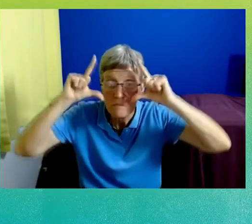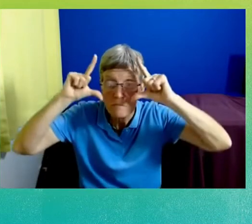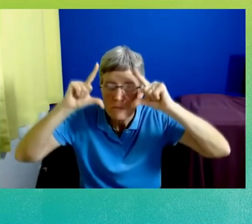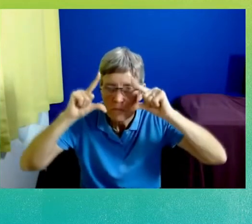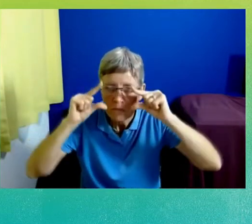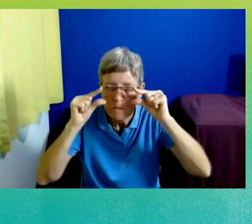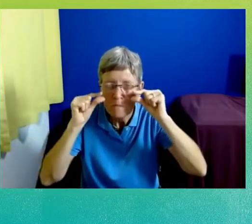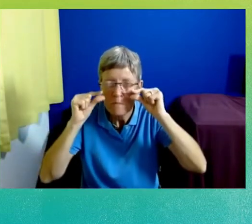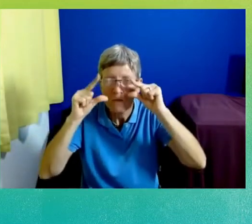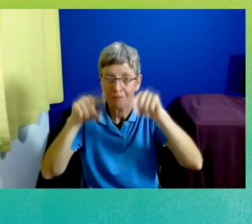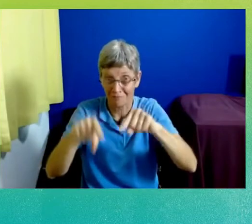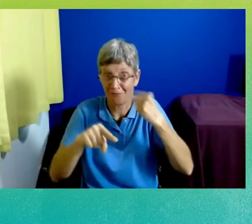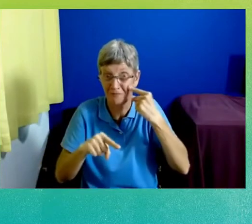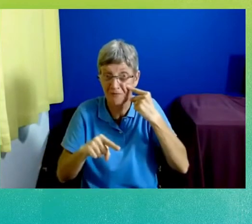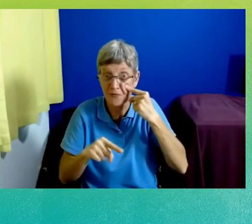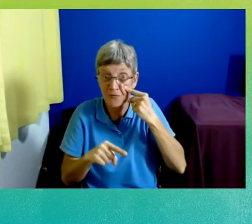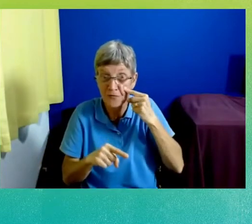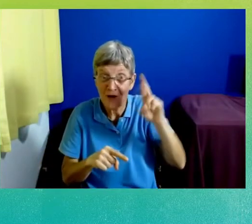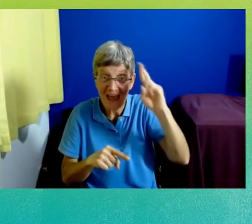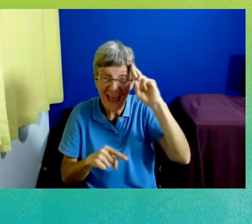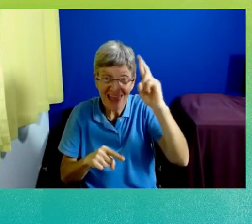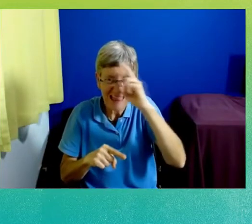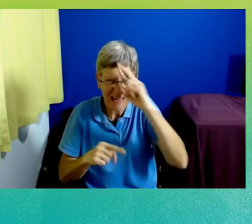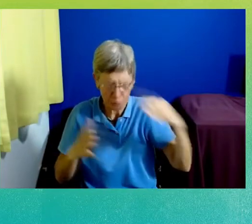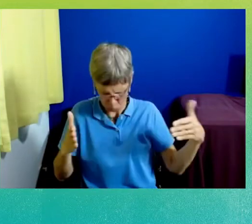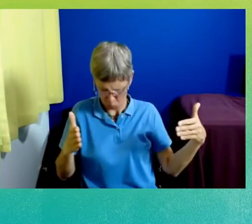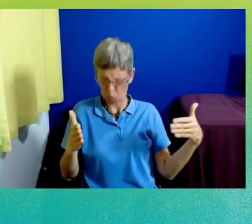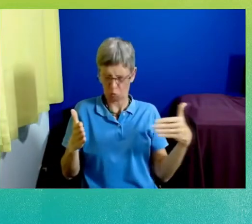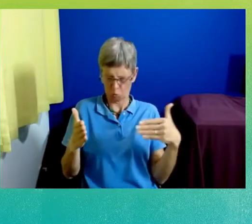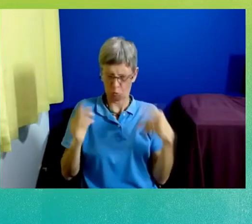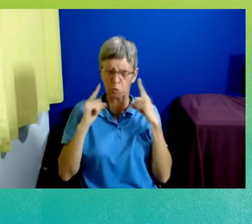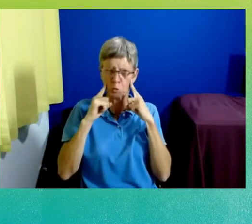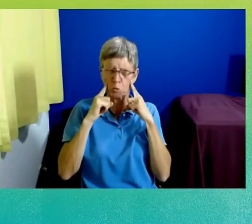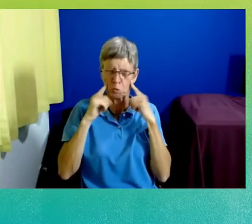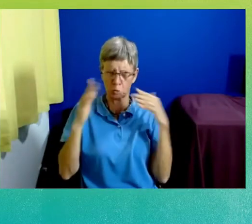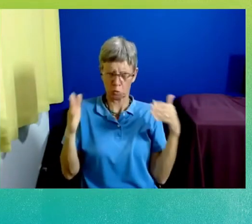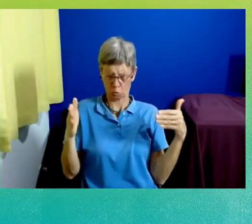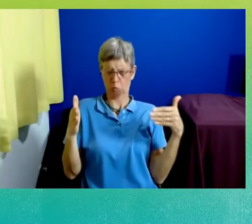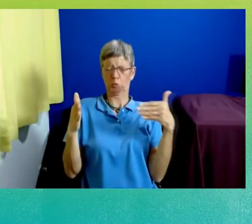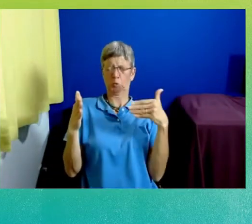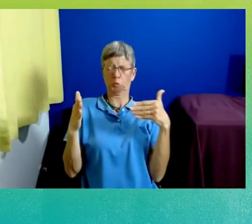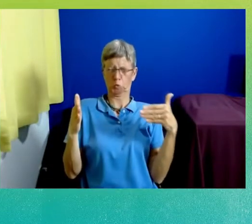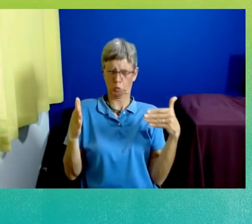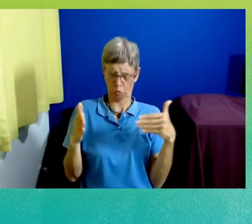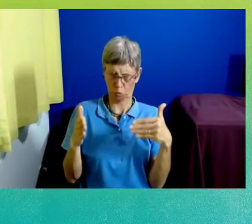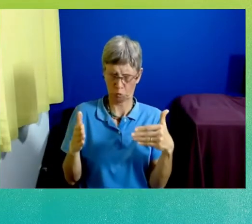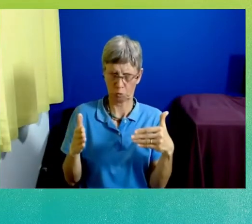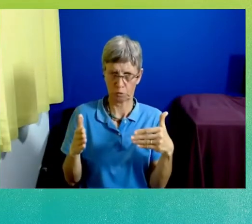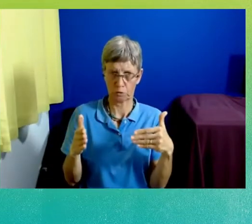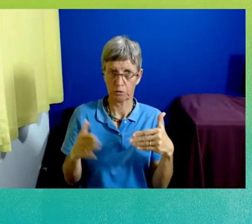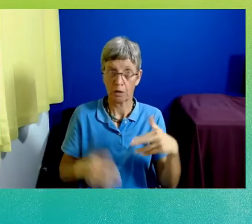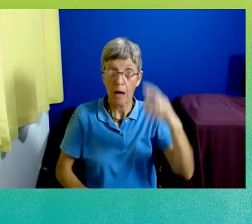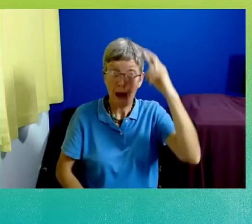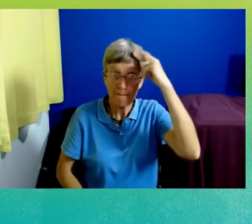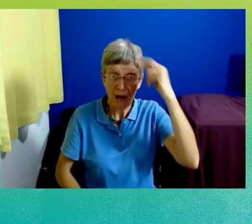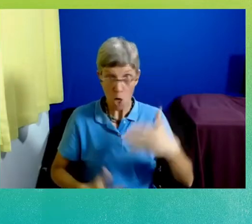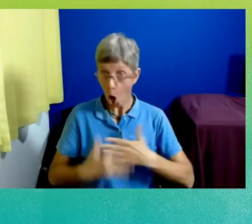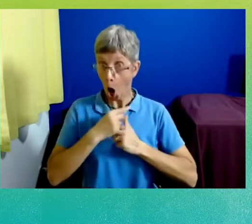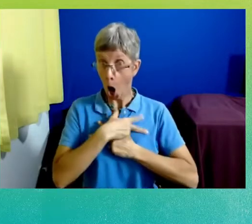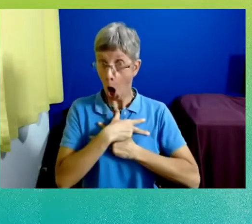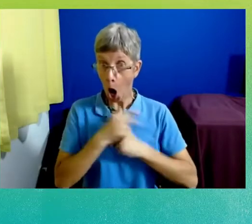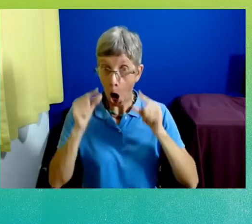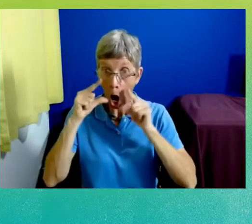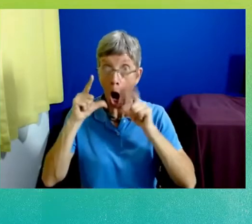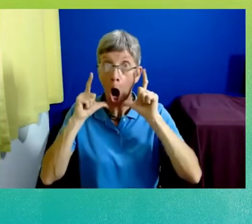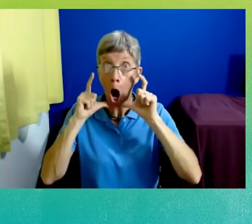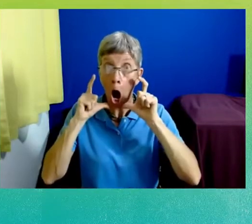emoção, que os olhos da pessoa te acompanhem todo aquele movimento, né? Justamente porque é muito visual.